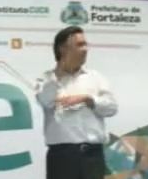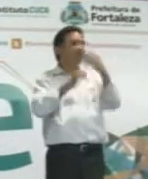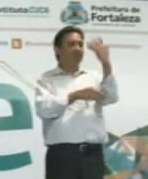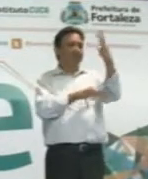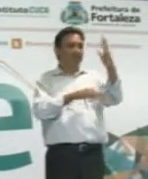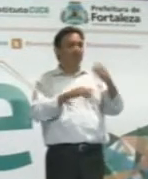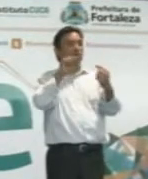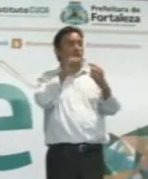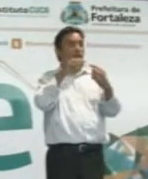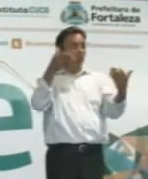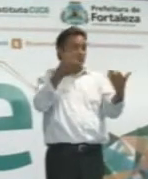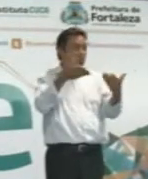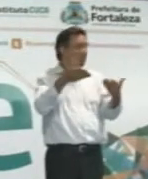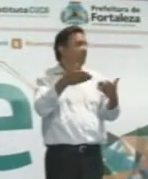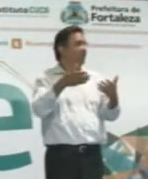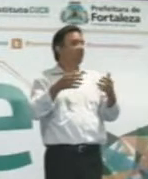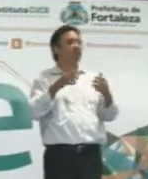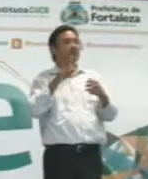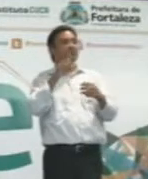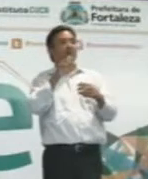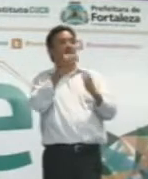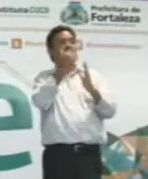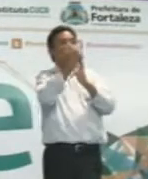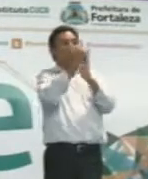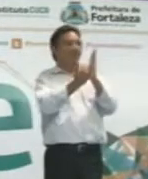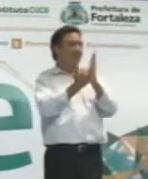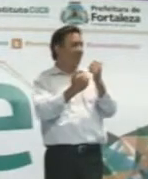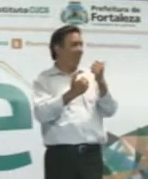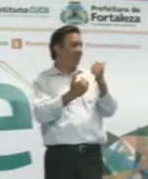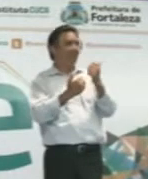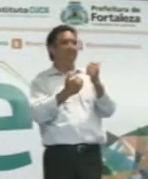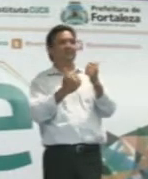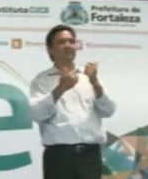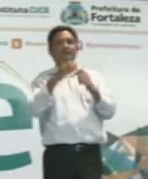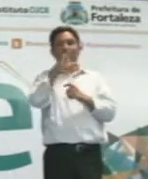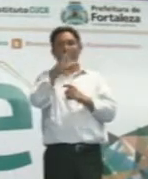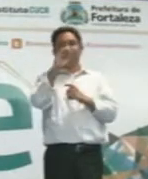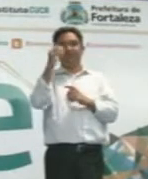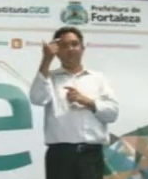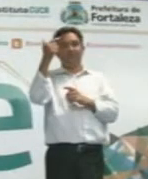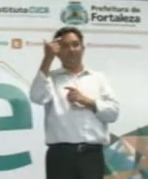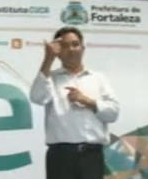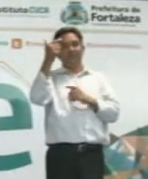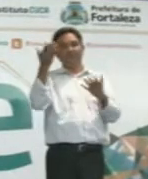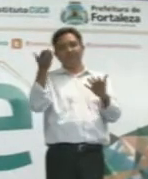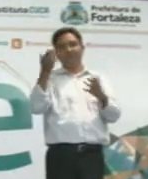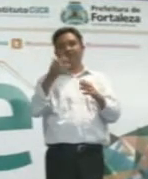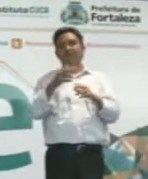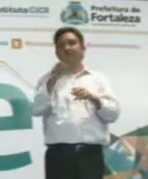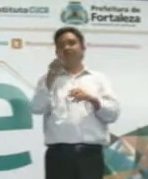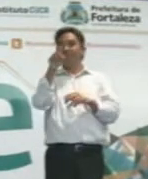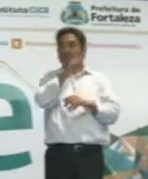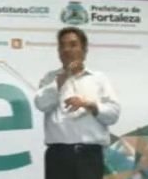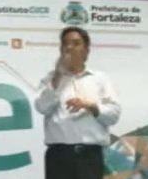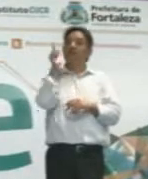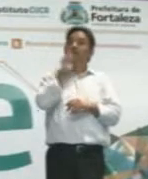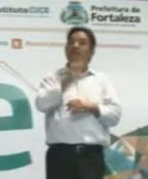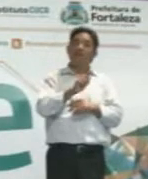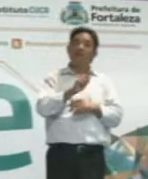nosso objetivo hoje é exatamente o quê? Reduzir essa emissão de CO2, exatamente para que você